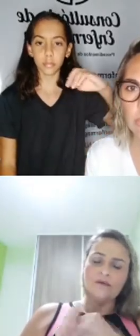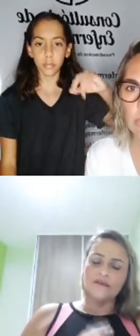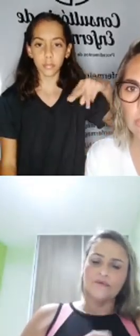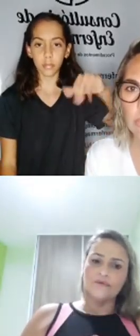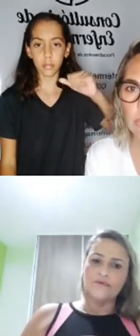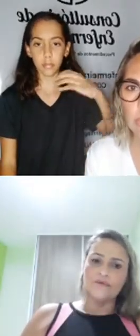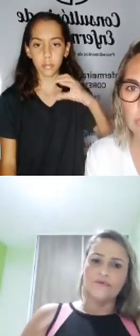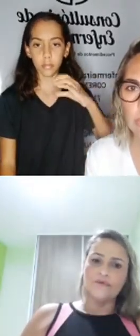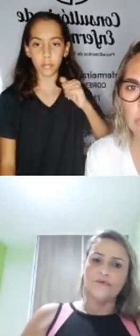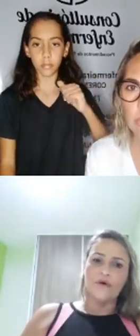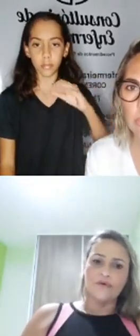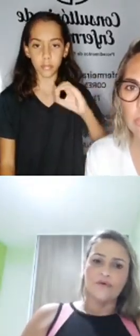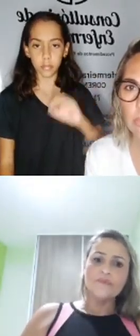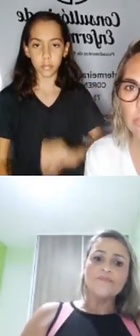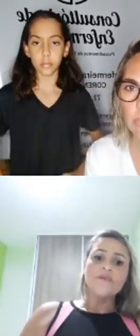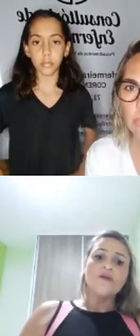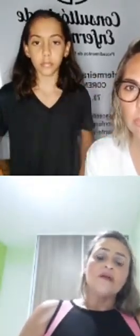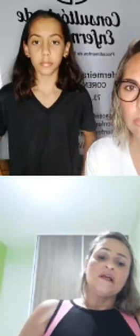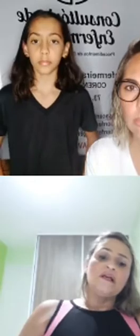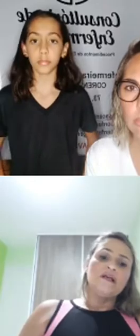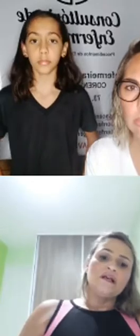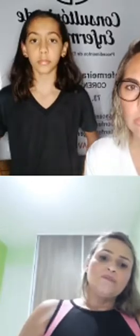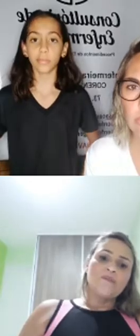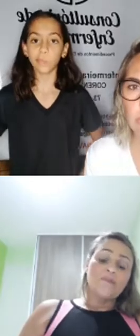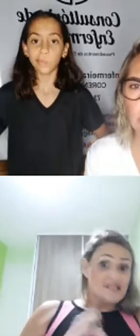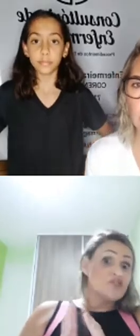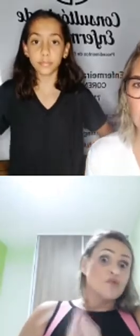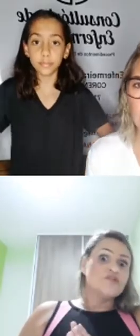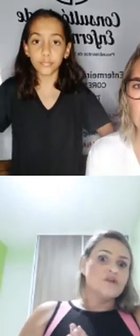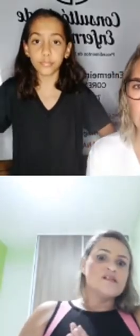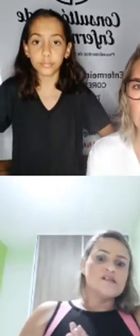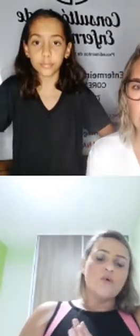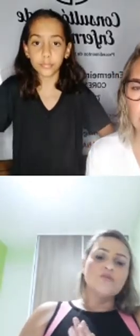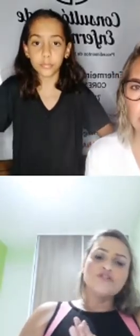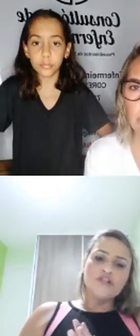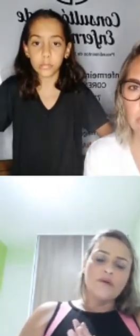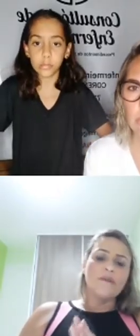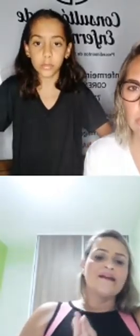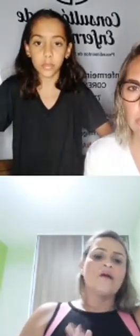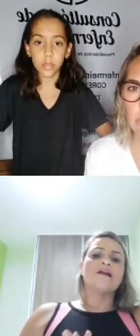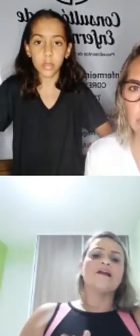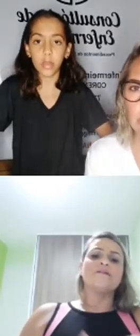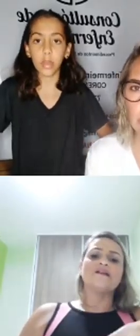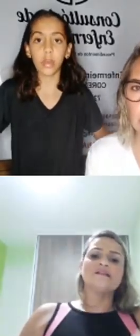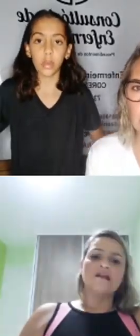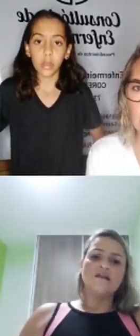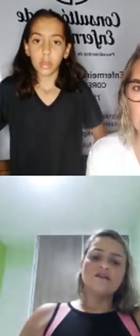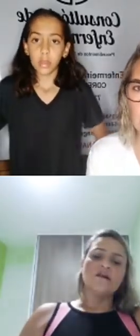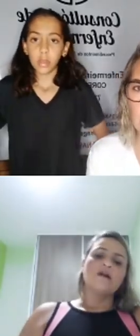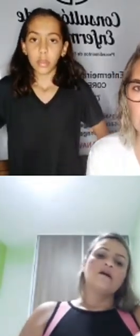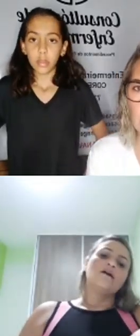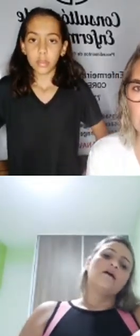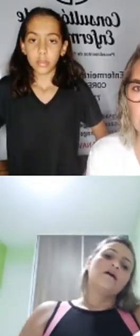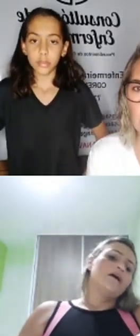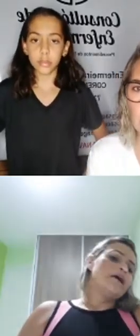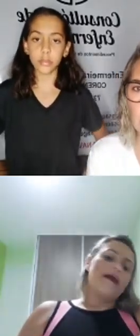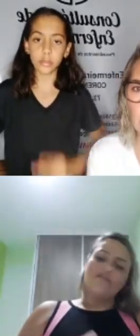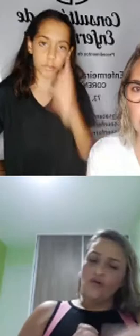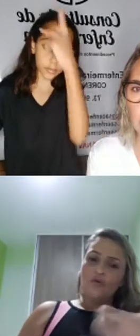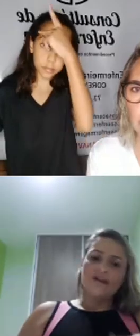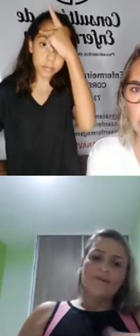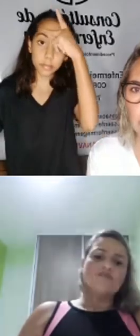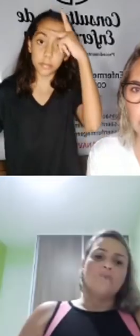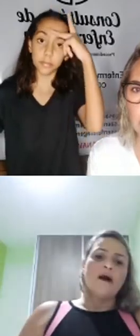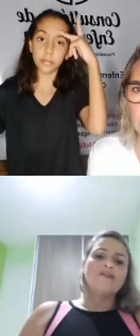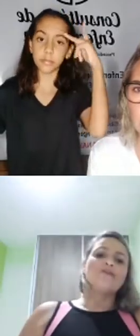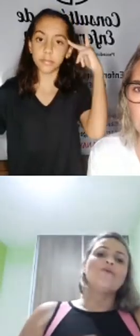ambiental, né, do corona, e precisa de monitorização contínua. O ideal é que essa paciente evoluo